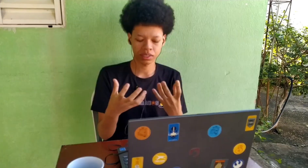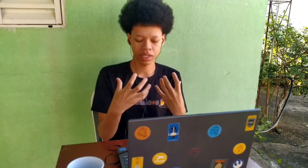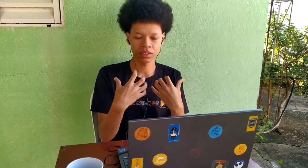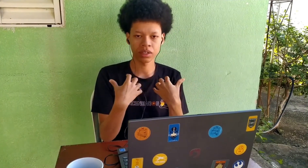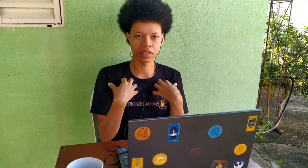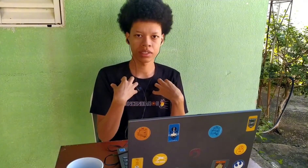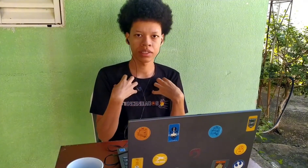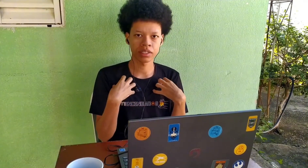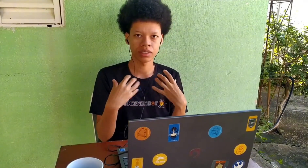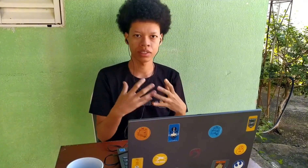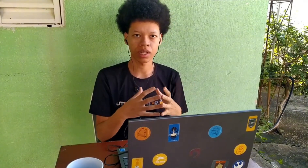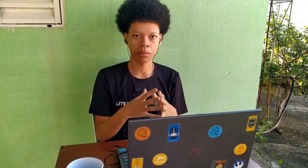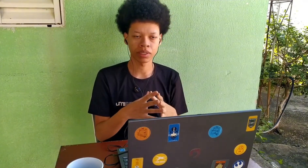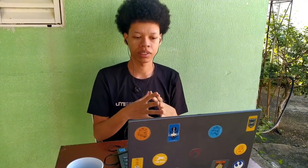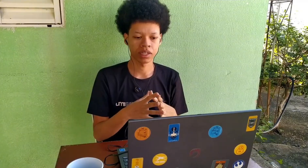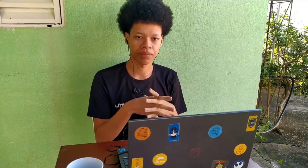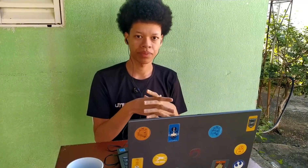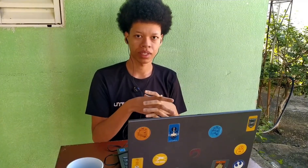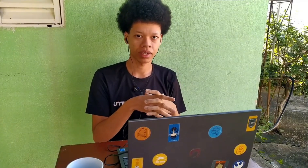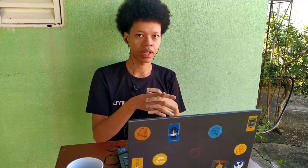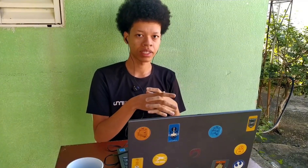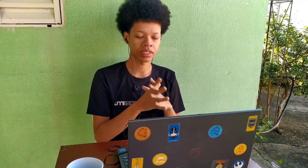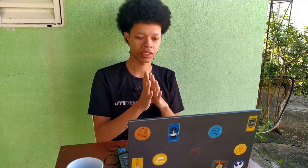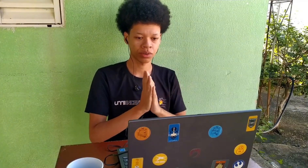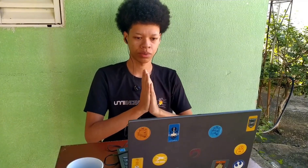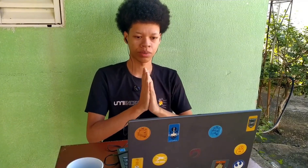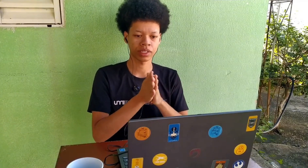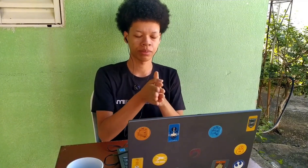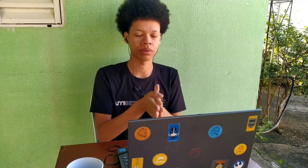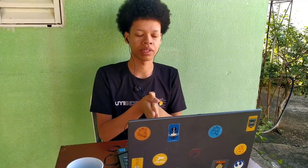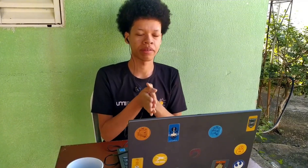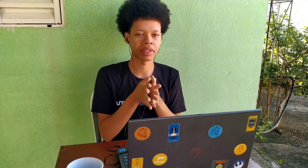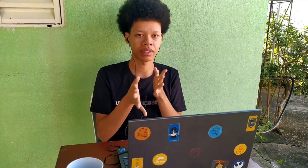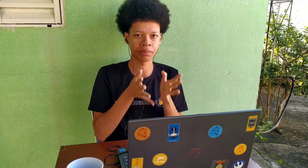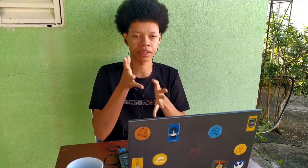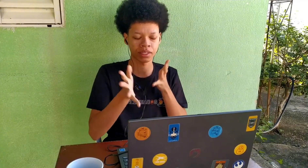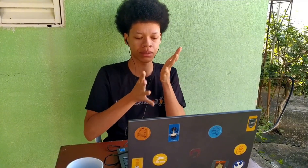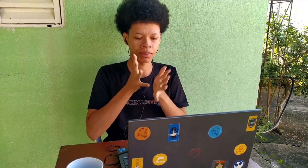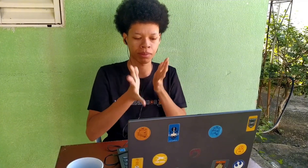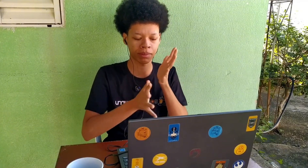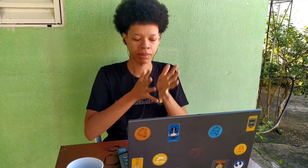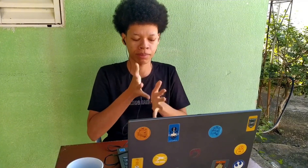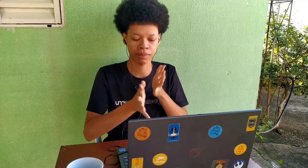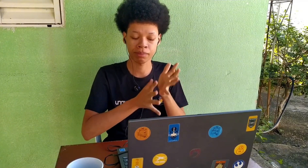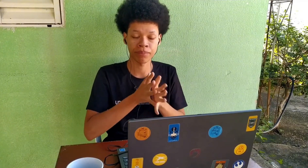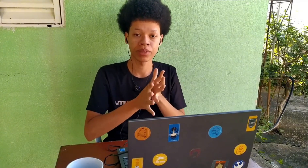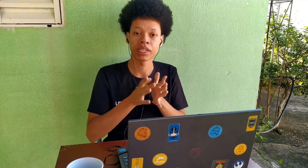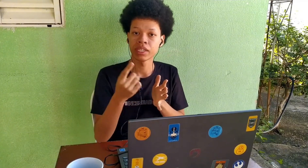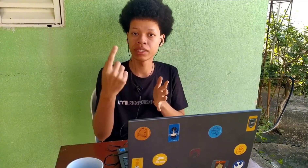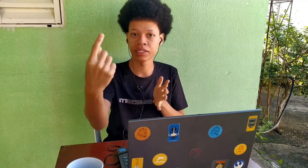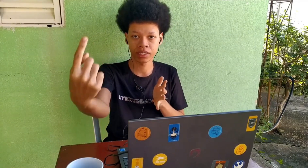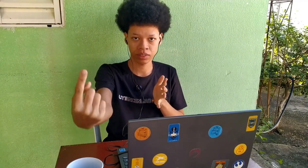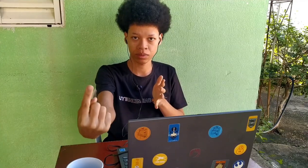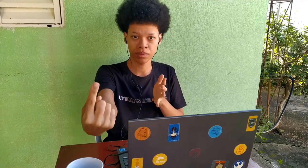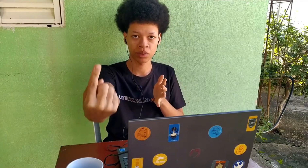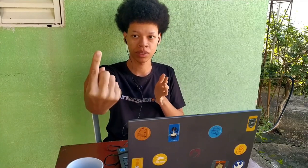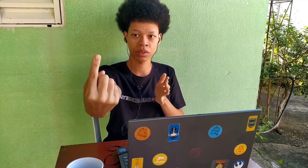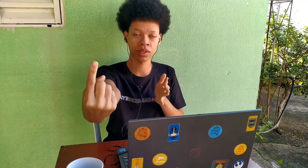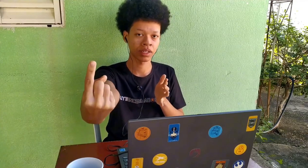a nossa interna de intérpretes. Por exemplo, eu estava aqui interpretando, e tinha uma outra colega